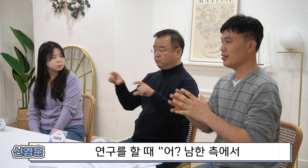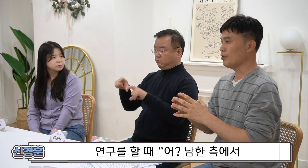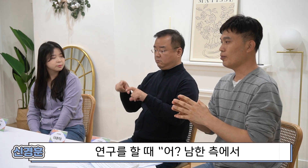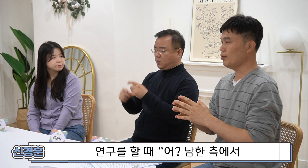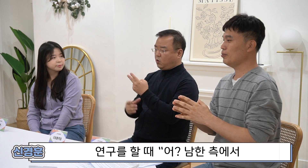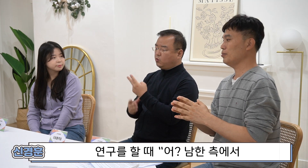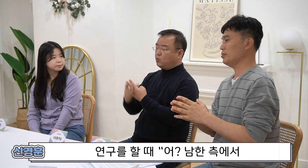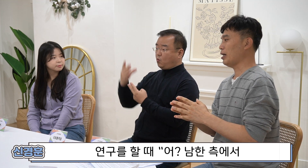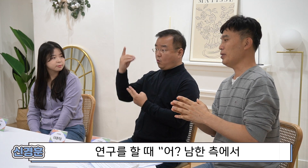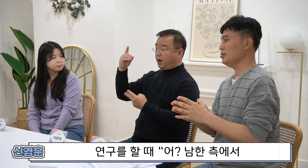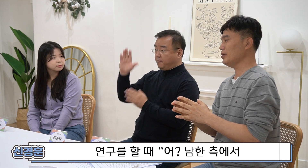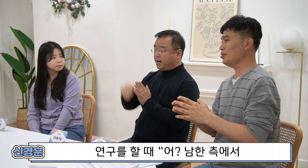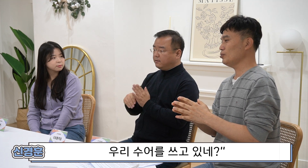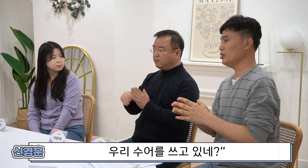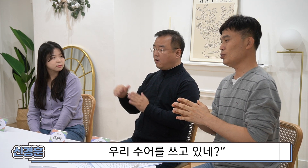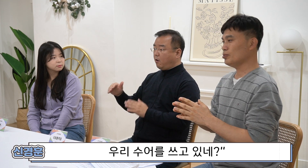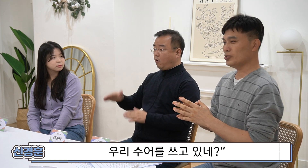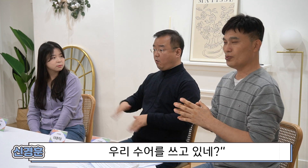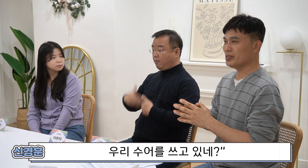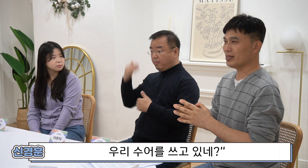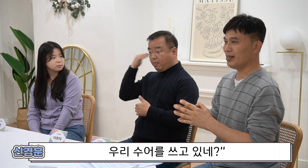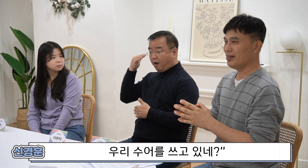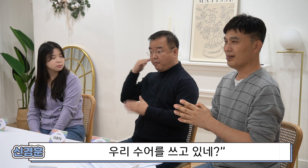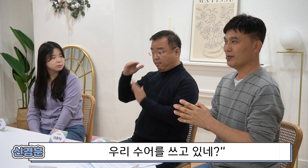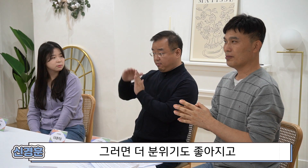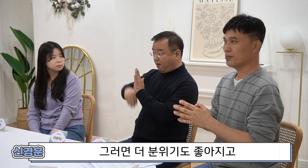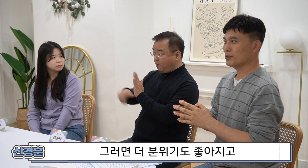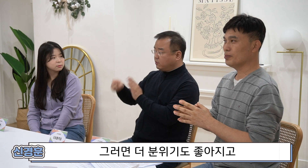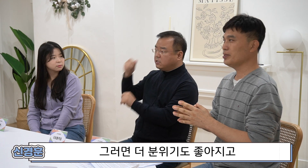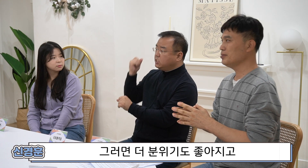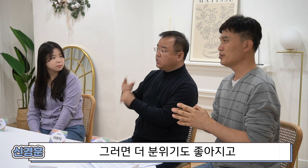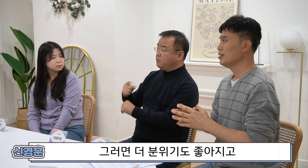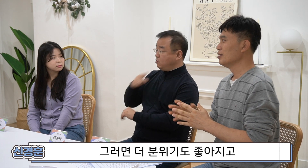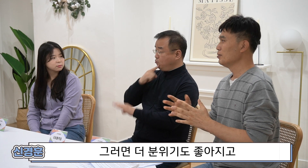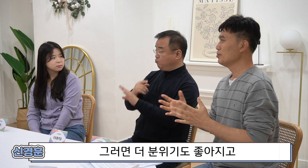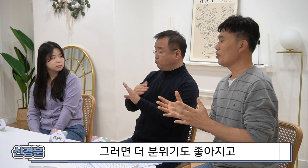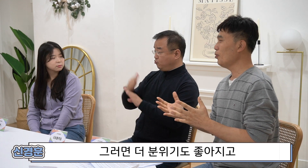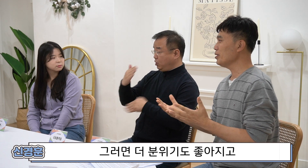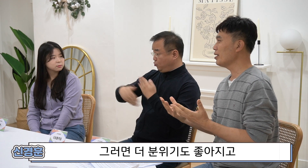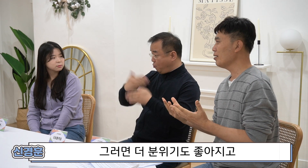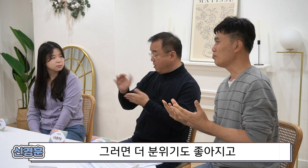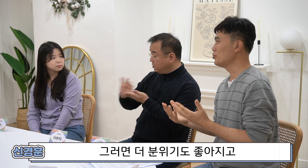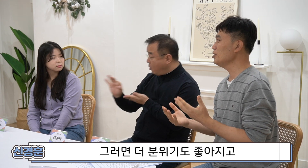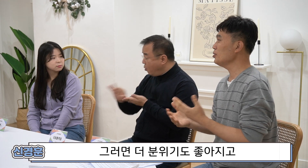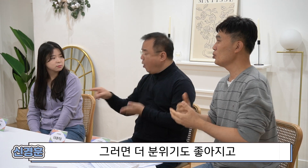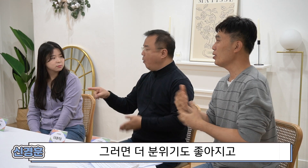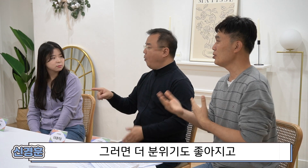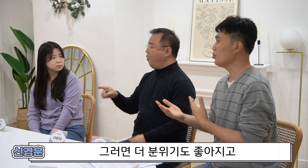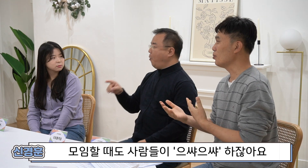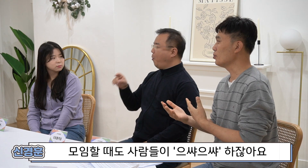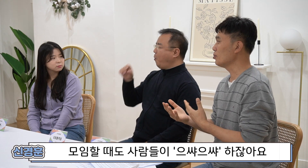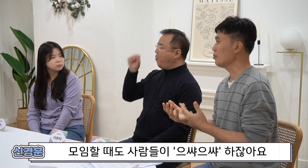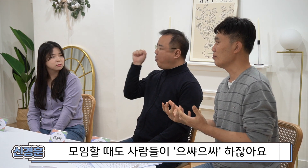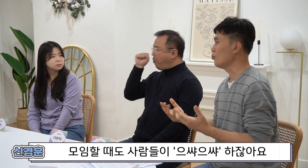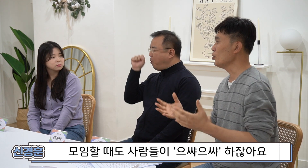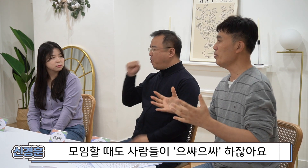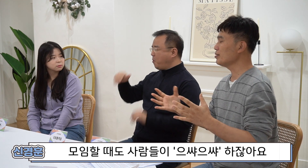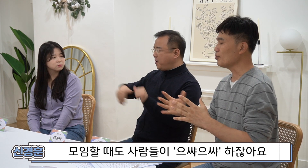때, 남한 측에서 우리 수어를 쓰고 있네? 그러면은 더 이렇게 분위기도 좋아지고, 더 모임할